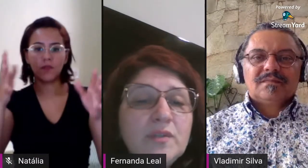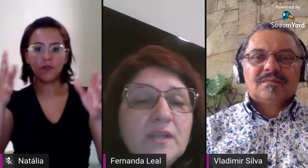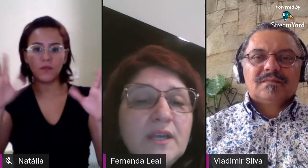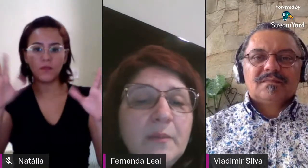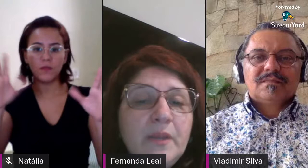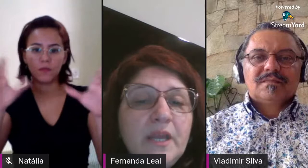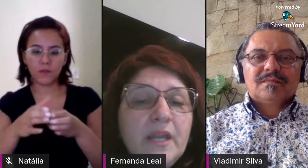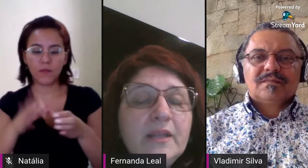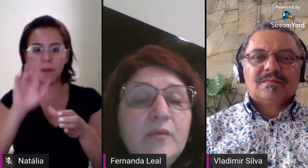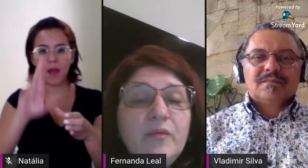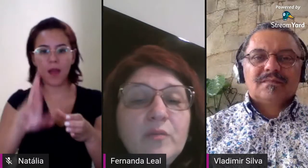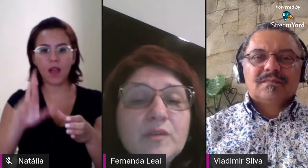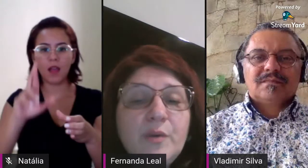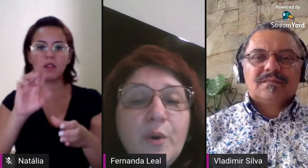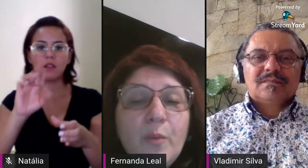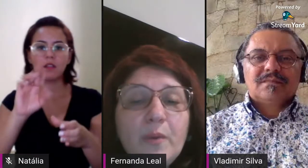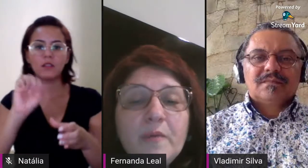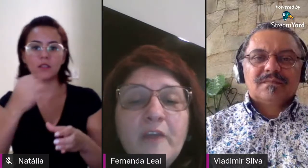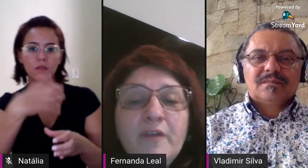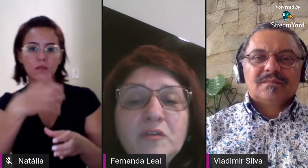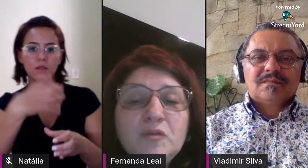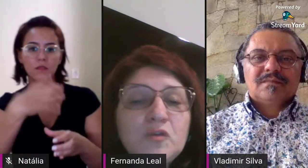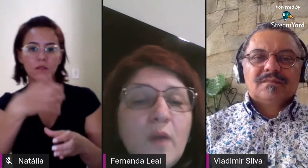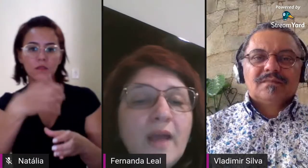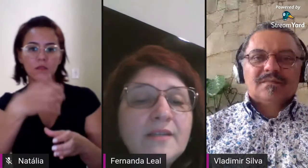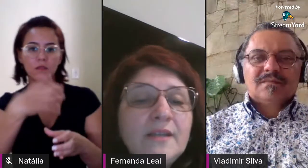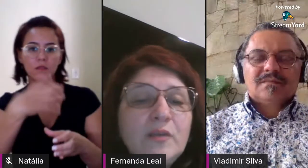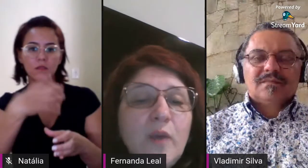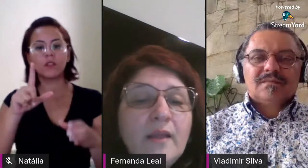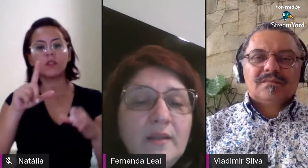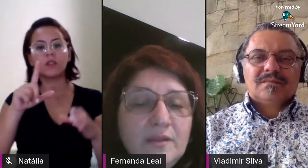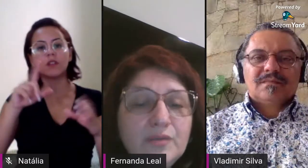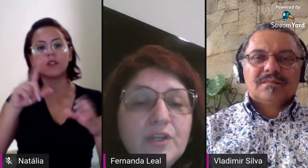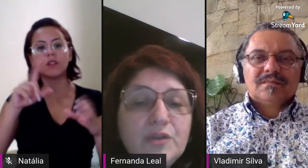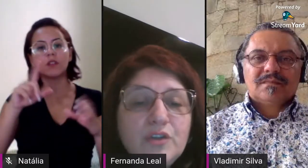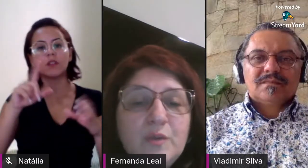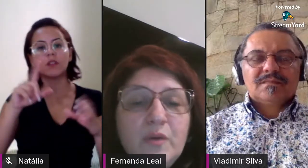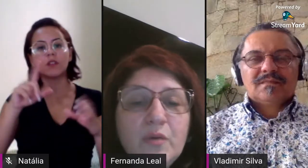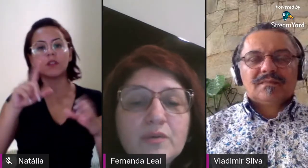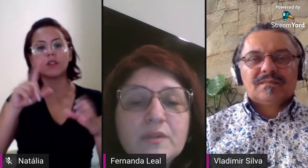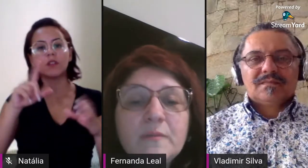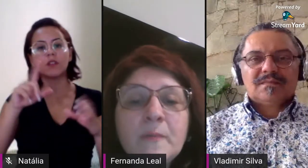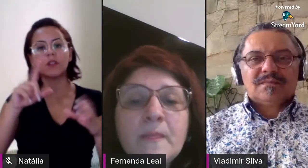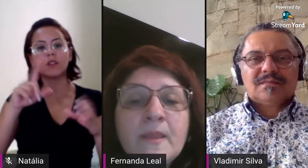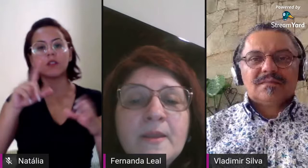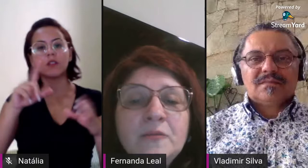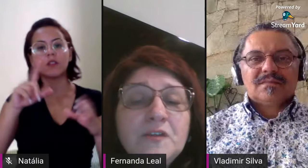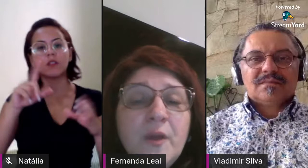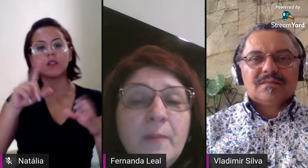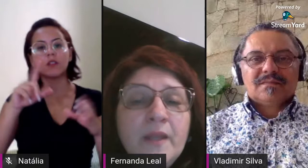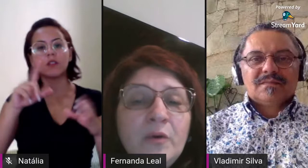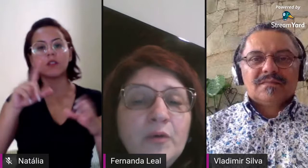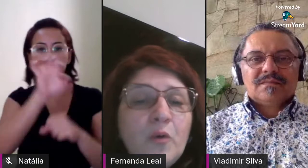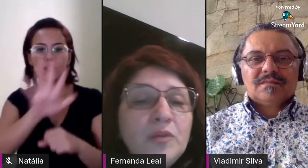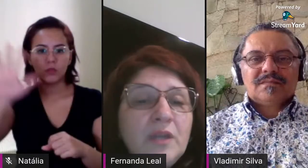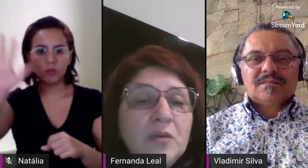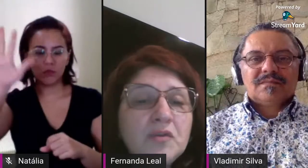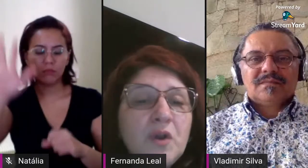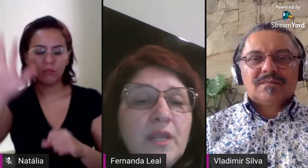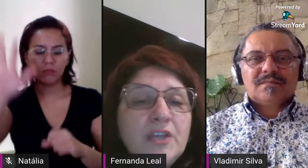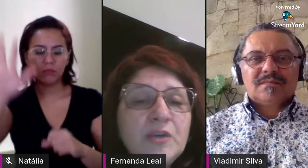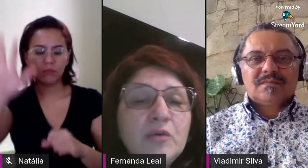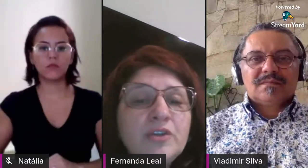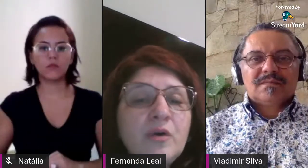de Música de Campina Grande e o FIMUS Europa, eventos dos quais é diretor artístico desde 2011. No seu repertório como